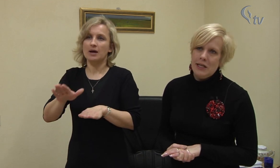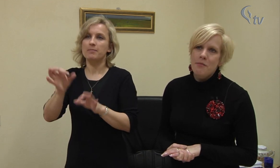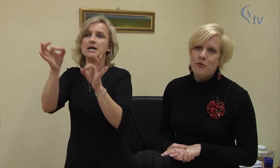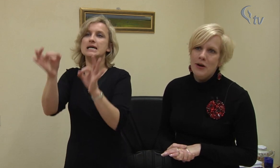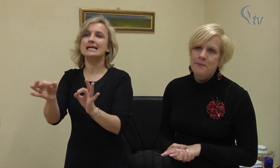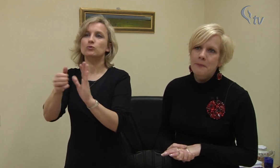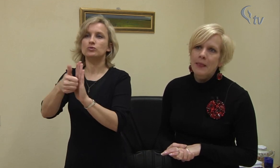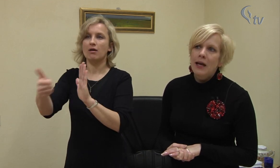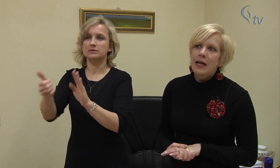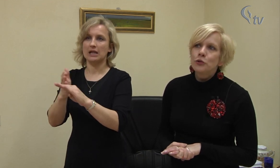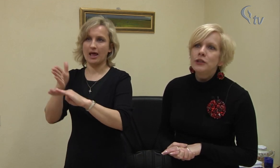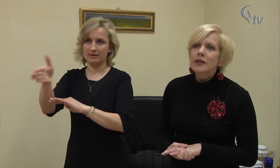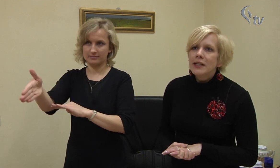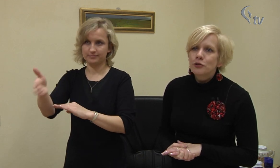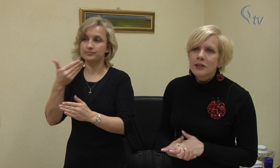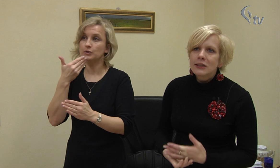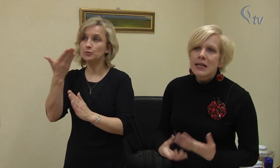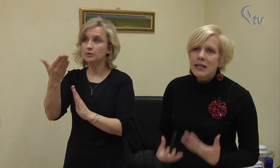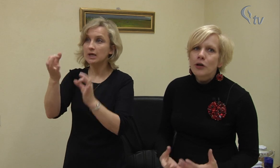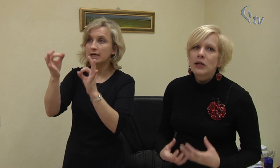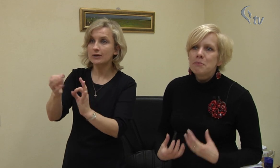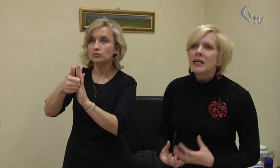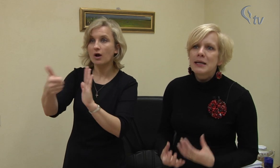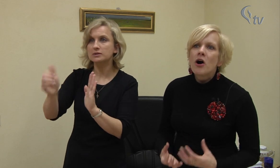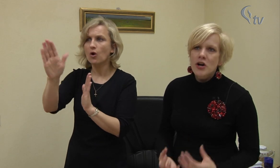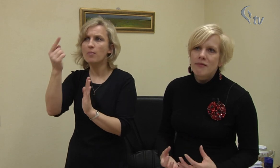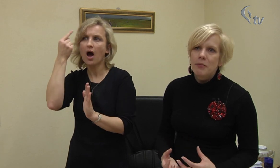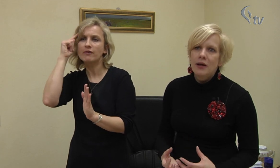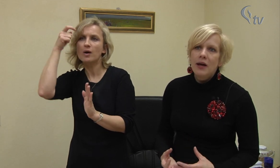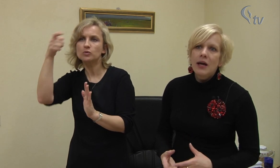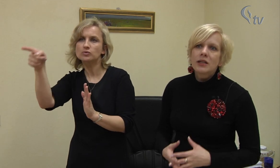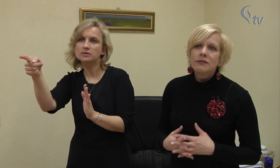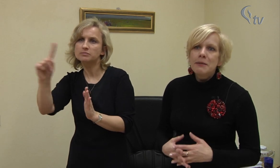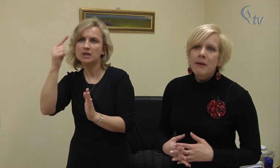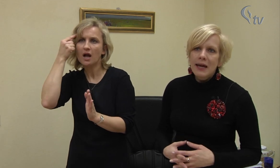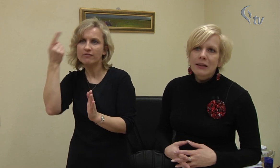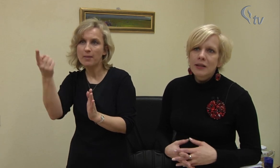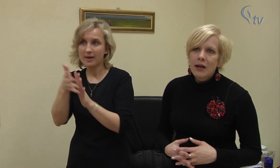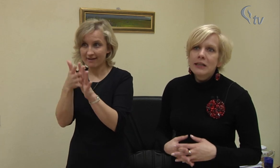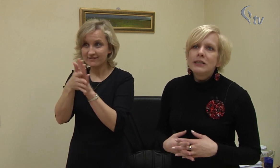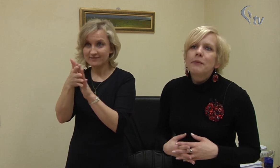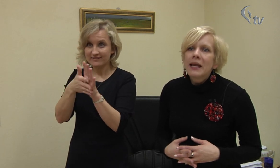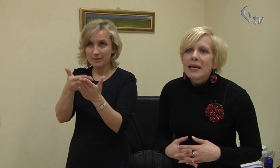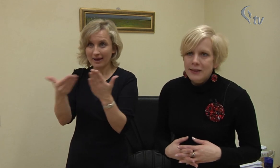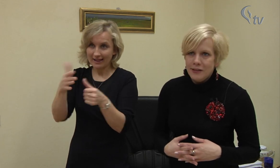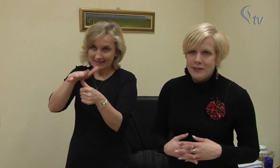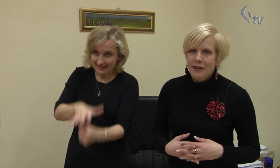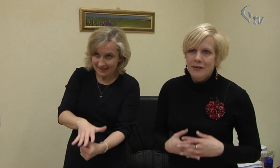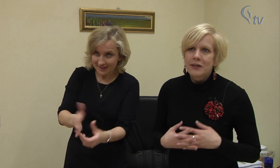õiguskantsleri poole. Et küsida õiguskantsleri hinnangut, mida tema arvab. Kas viipekeelt diskrimineeritakse